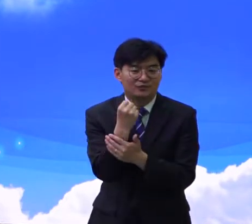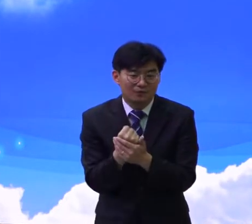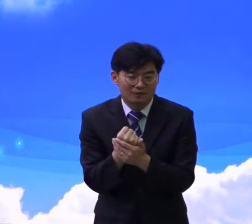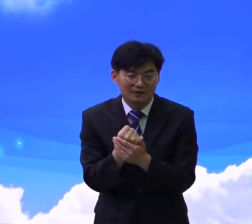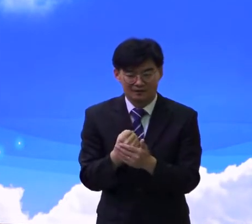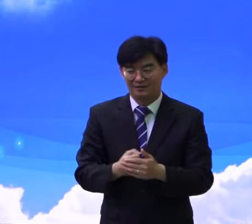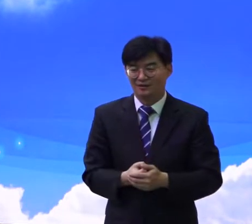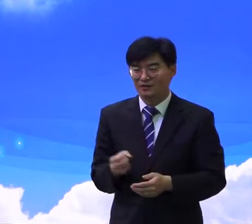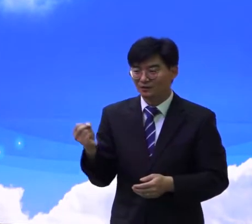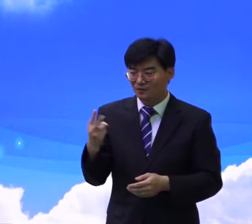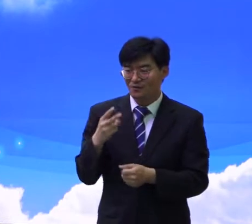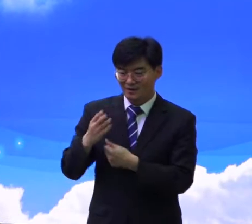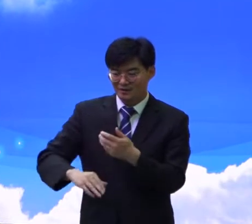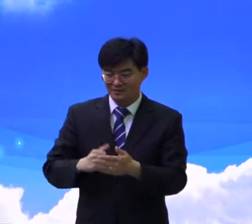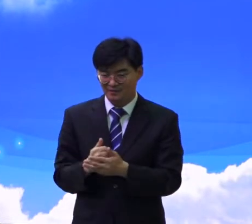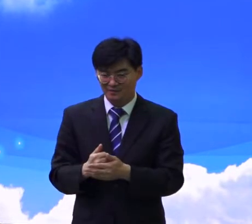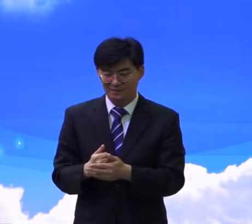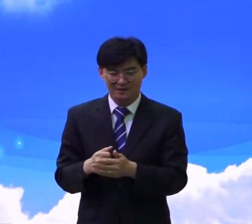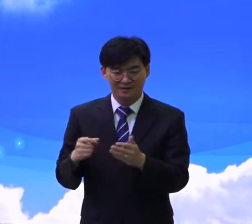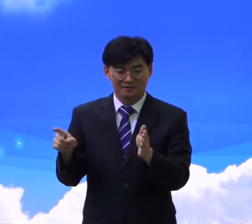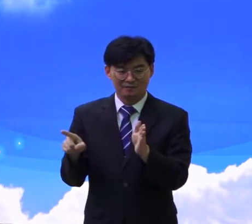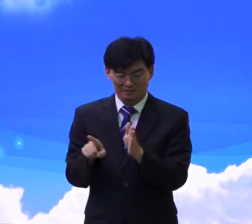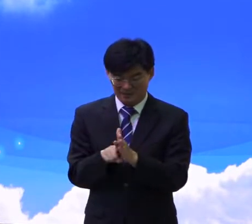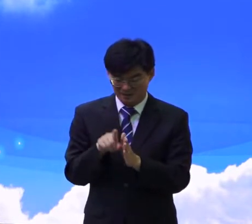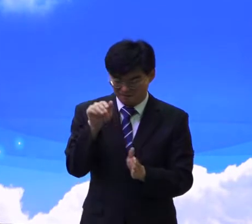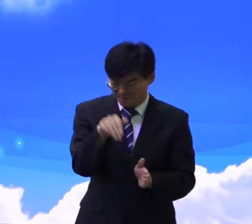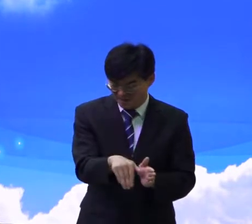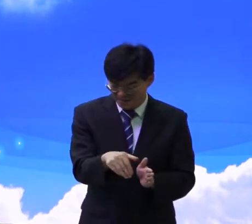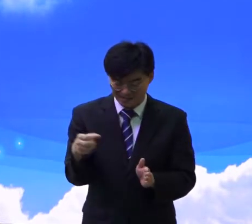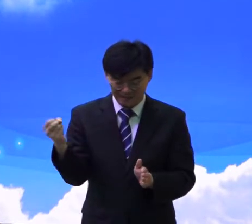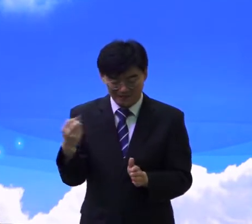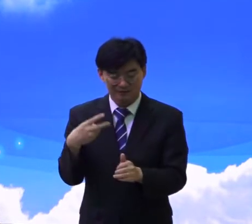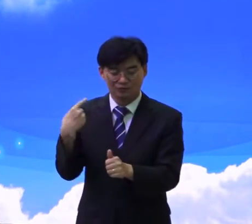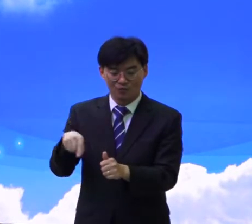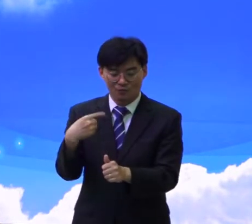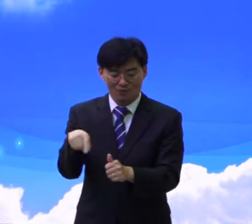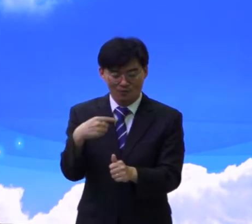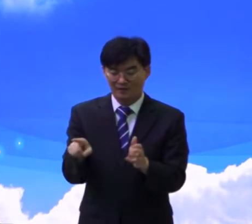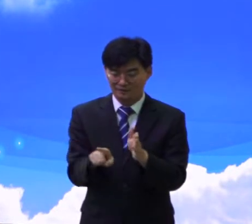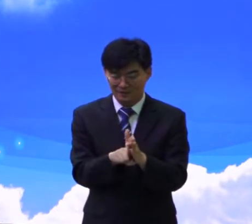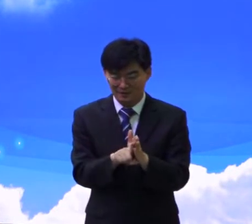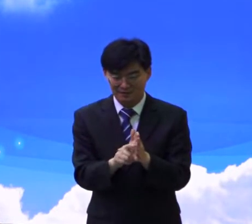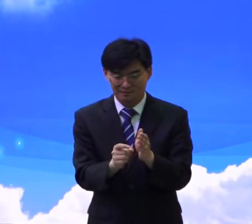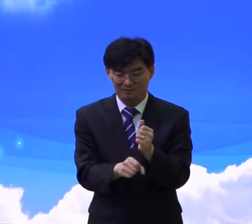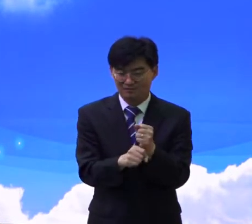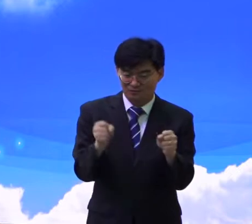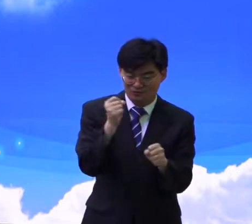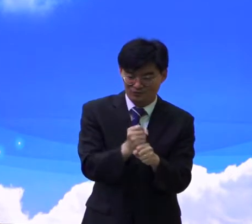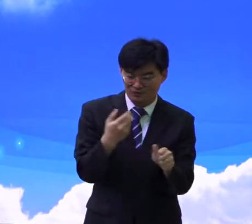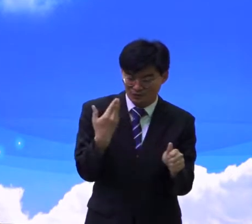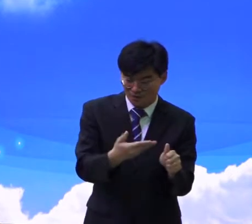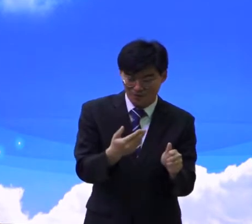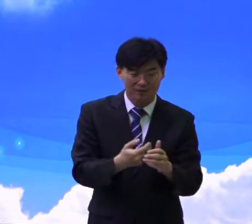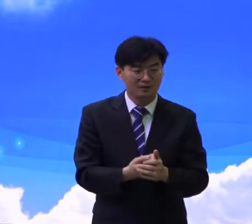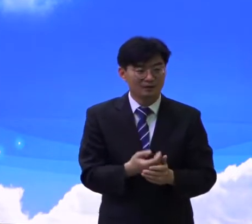사사를 세워주시고 또 구원해 주십니다. 이것이 반복되는 것이 사사기인데 백성들의 입장에서는